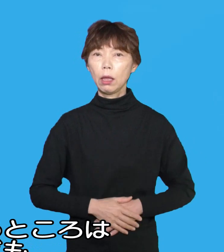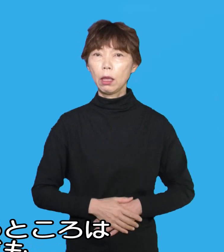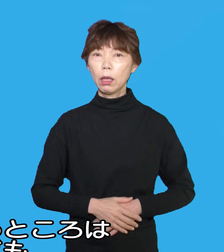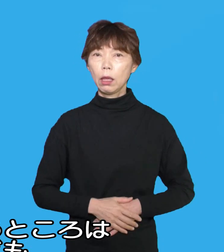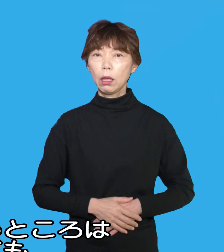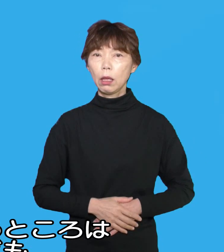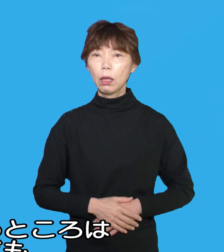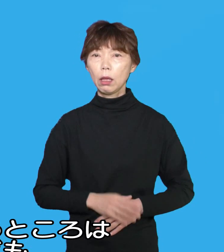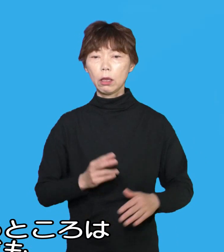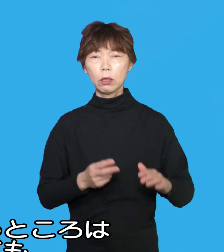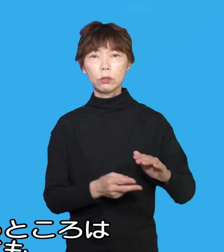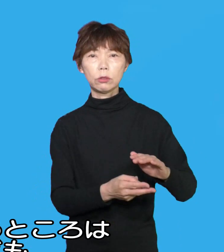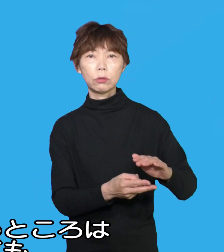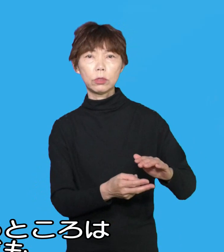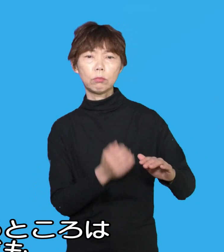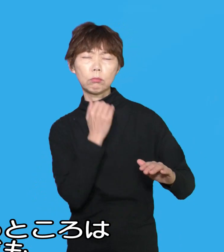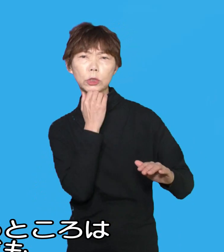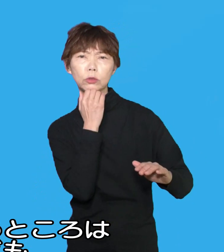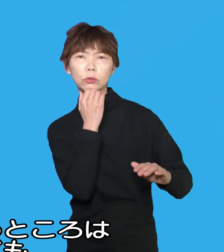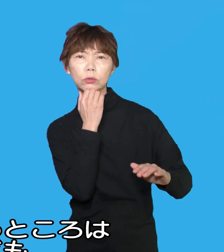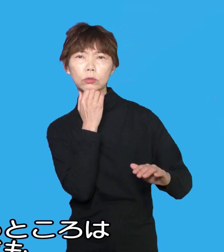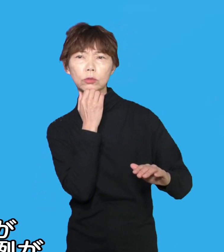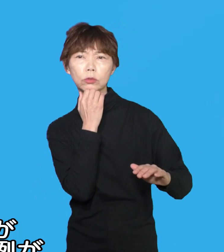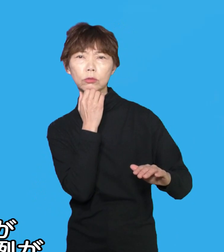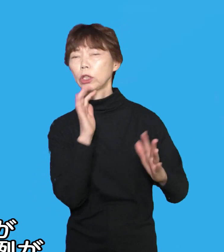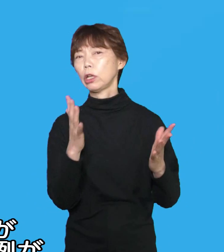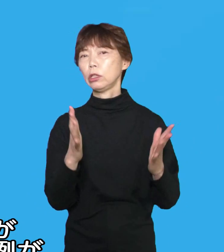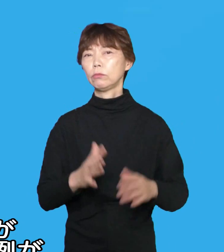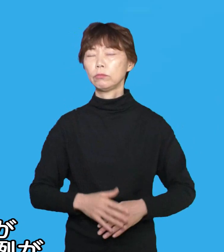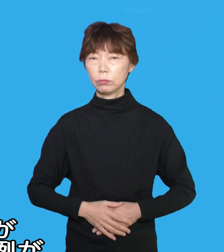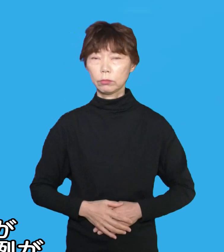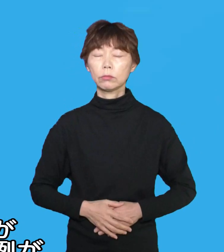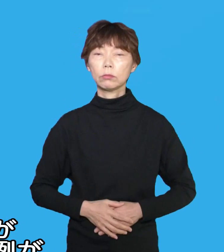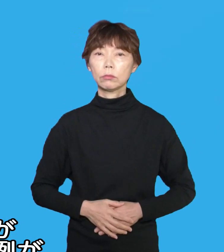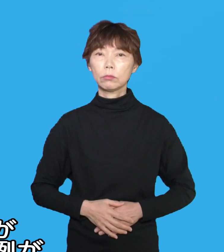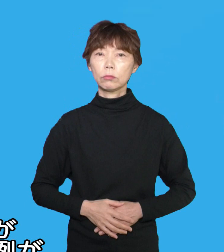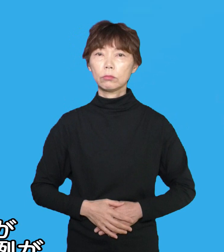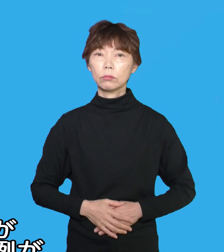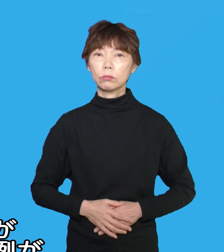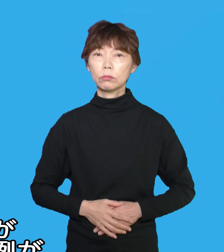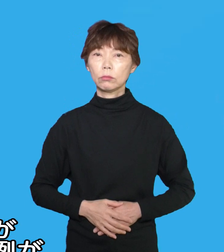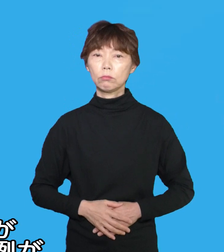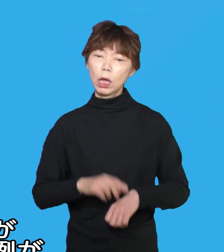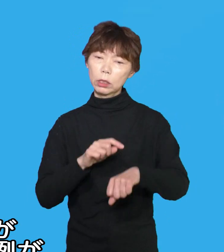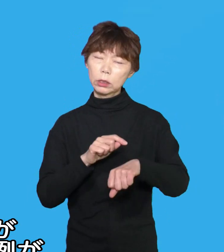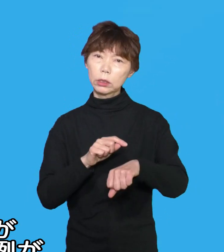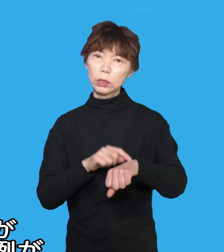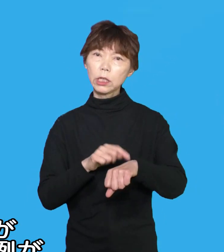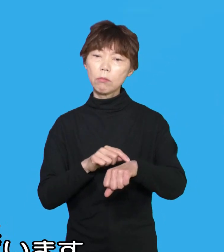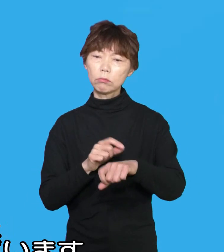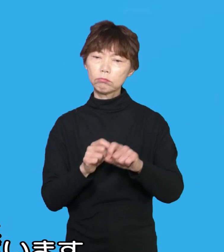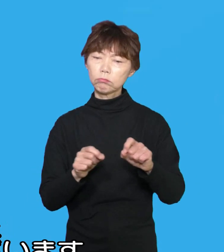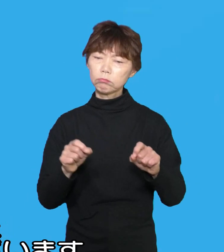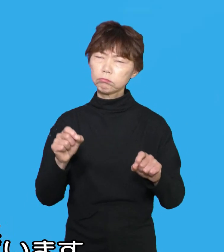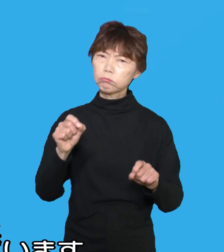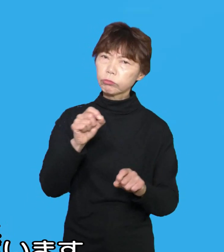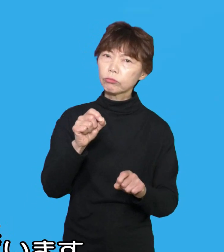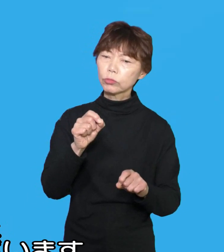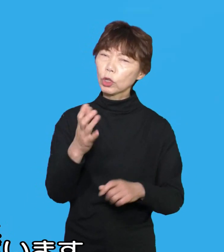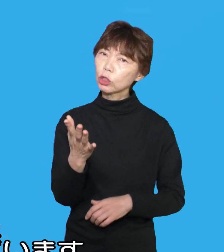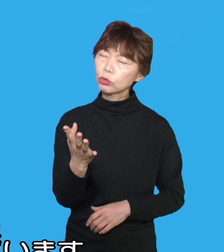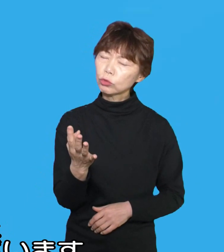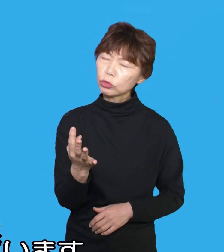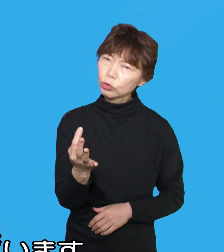滞留が出ているというところはあのございませんけれども、あの、ちょっと時間がかかるという例が、まあ、数例程度